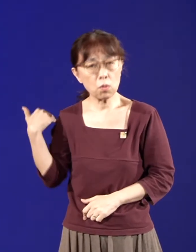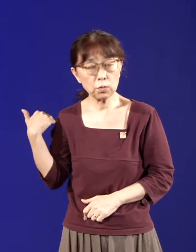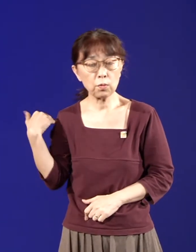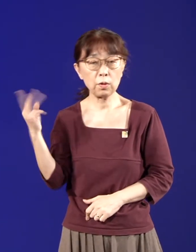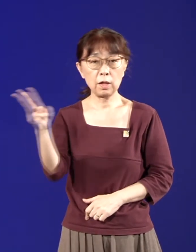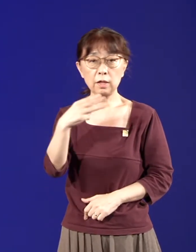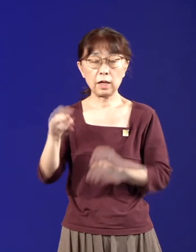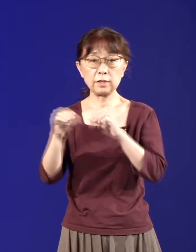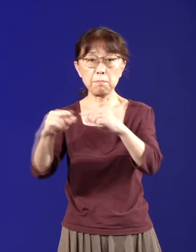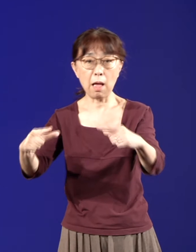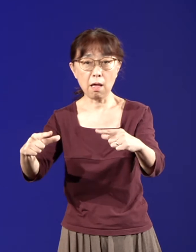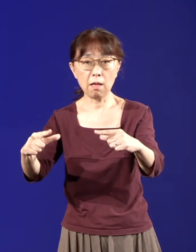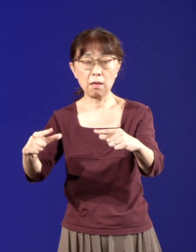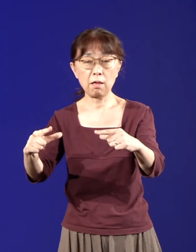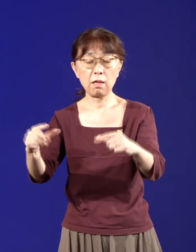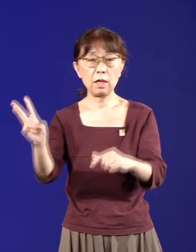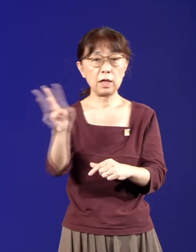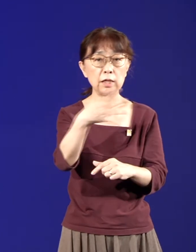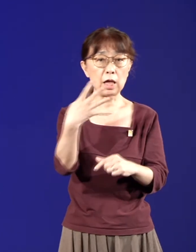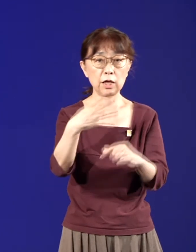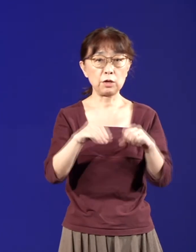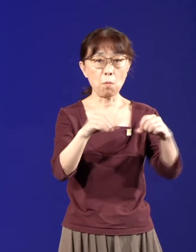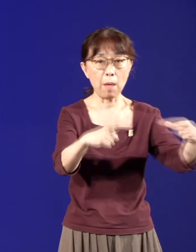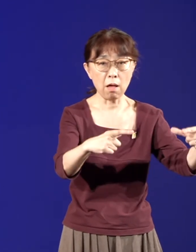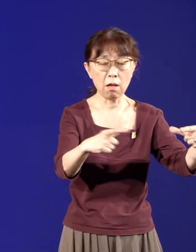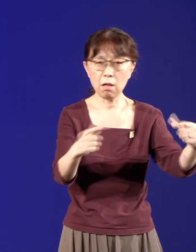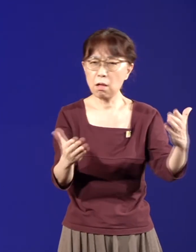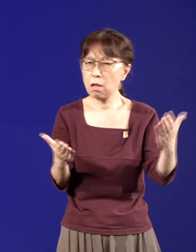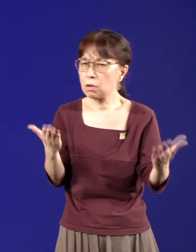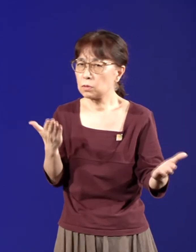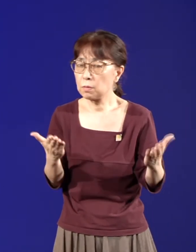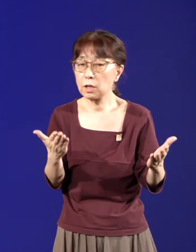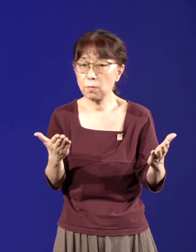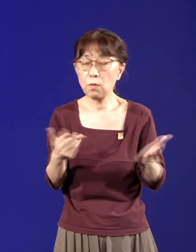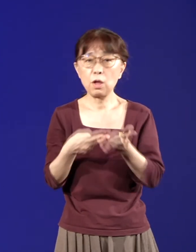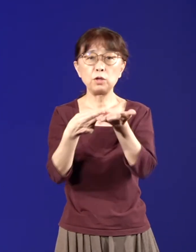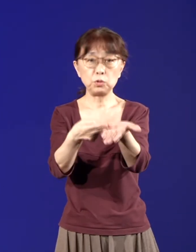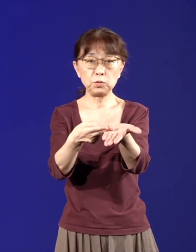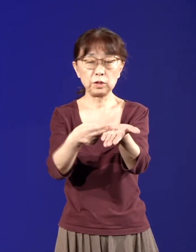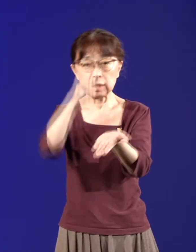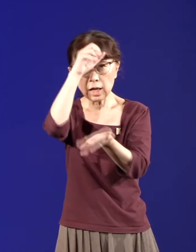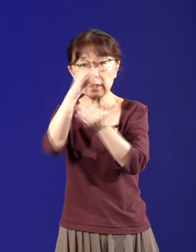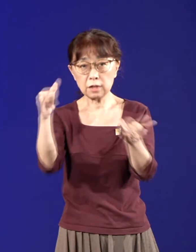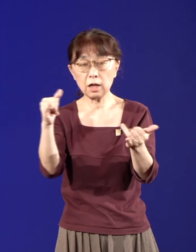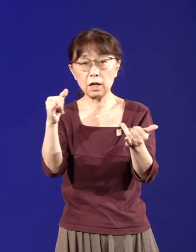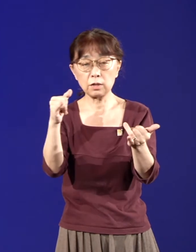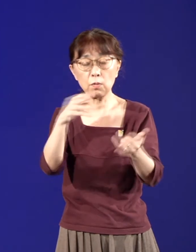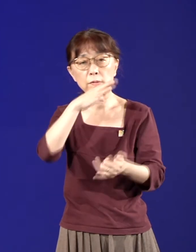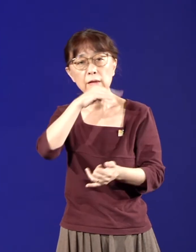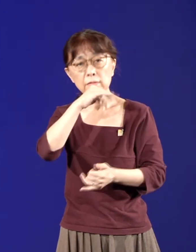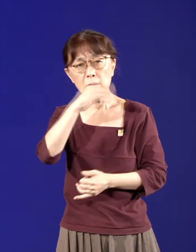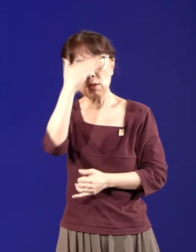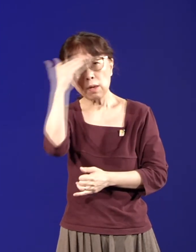波、第4波に比べまして、入院患者の低年齢化といいますか、若い世